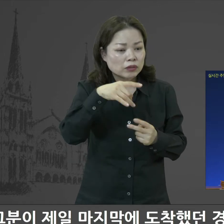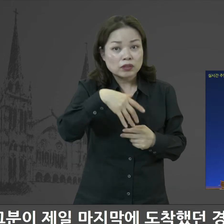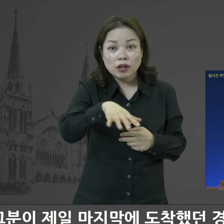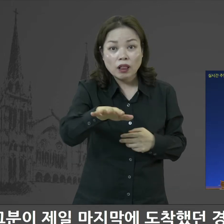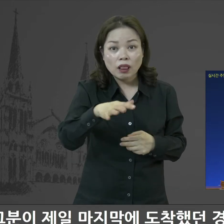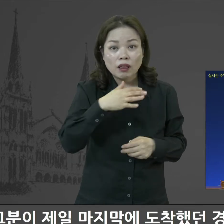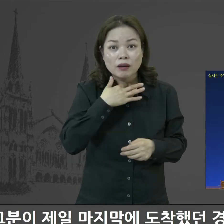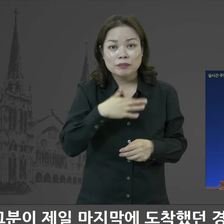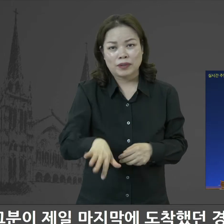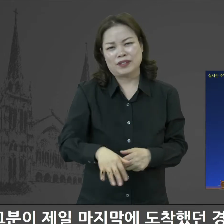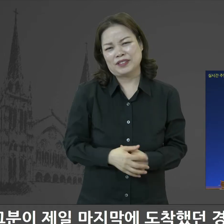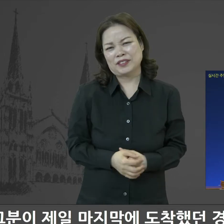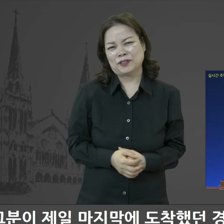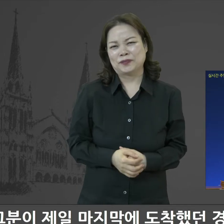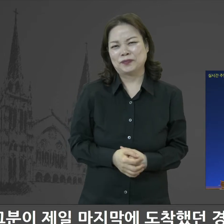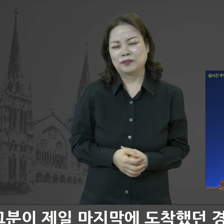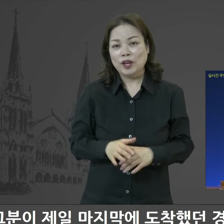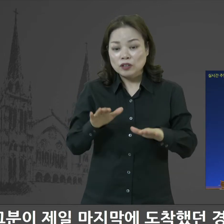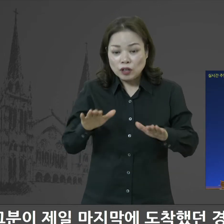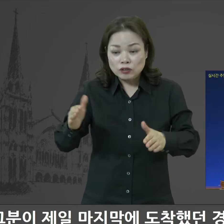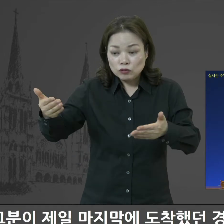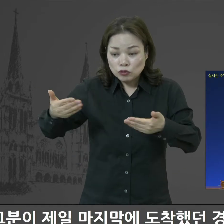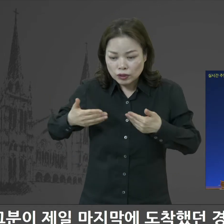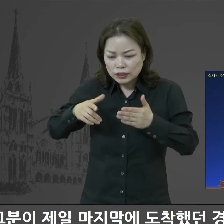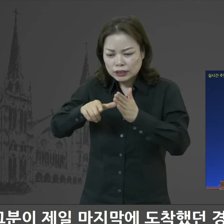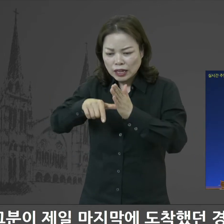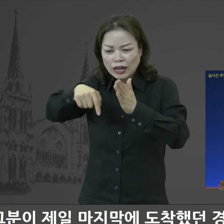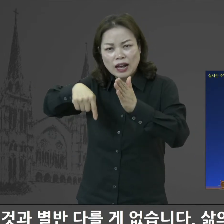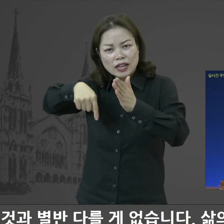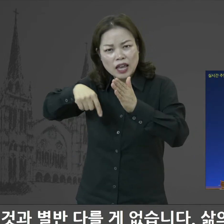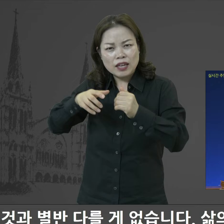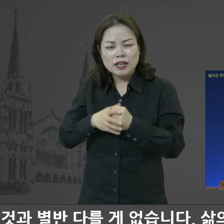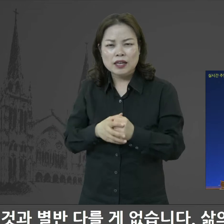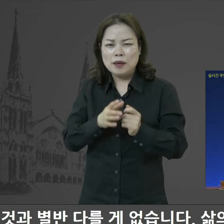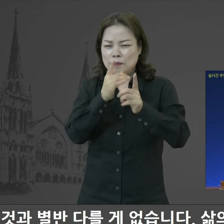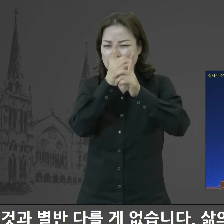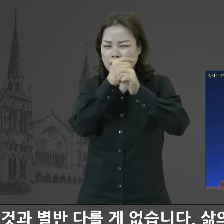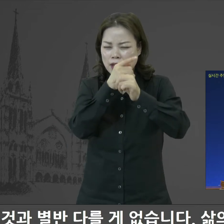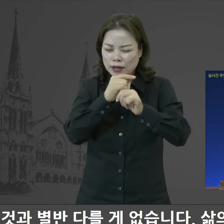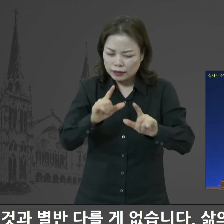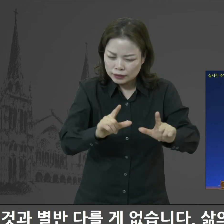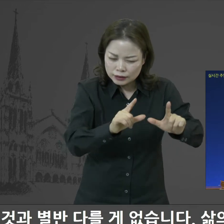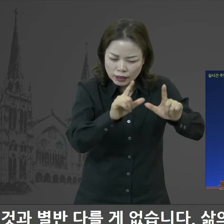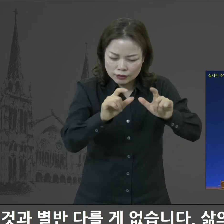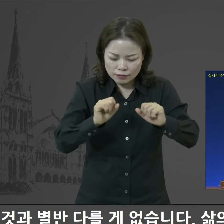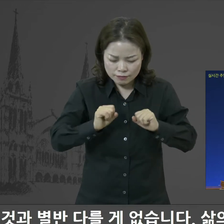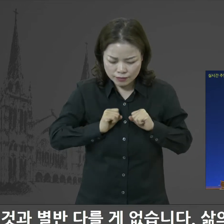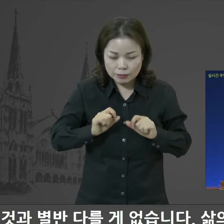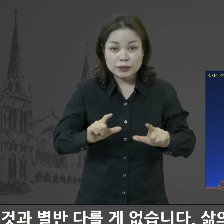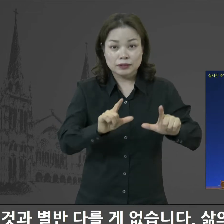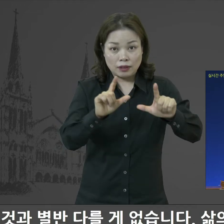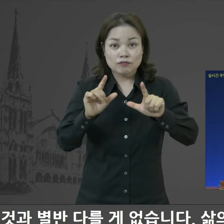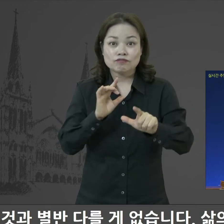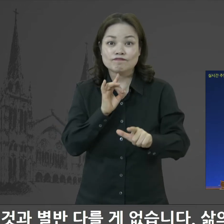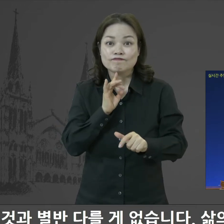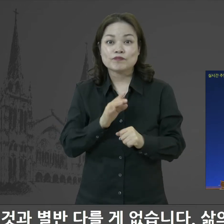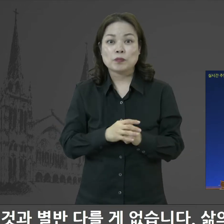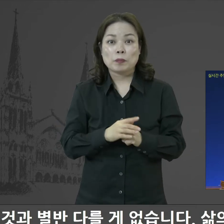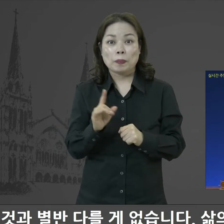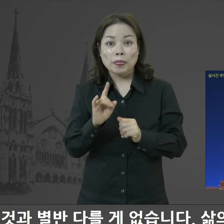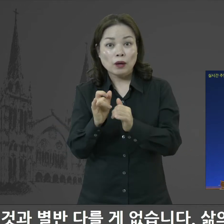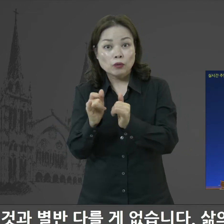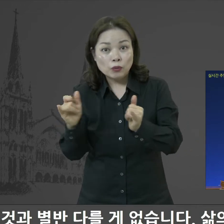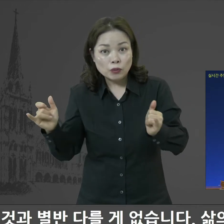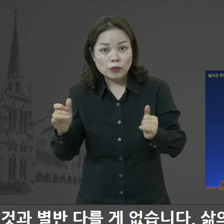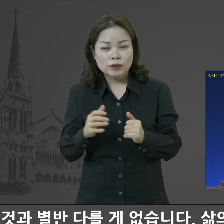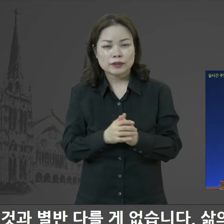사람이 없지요. 그저 현재 주어진 시간 속에 우리는 매일의 시간 속에서 최선을 다하며 살아갈 뿐이고, 어떤